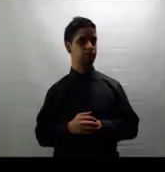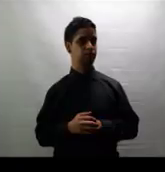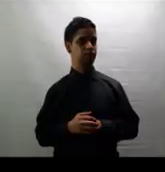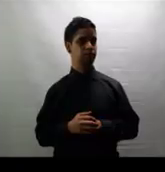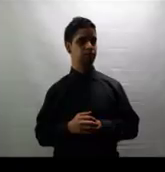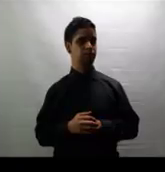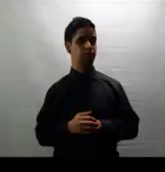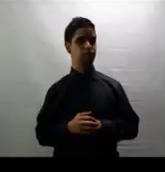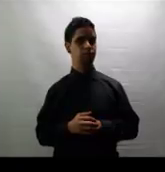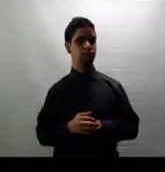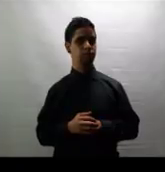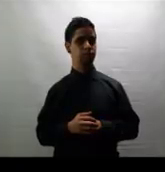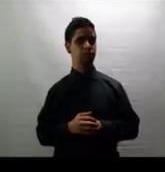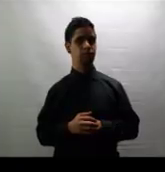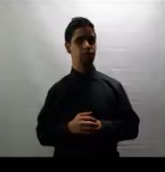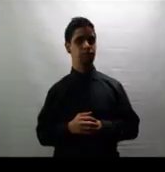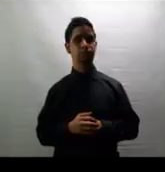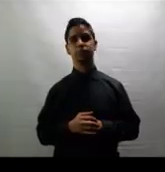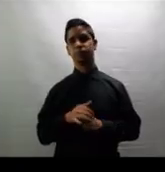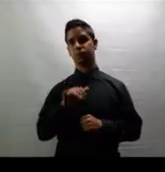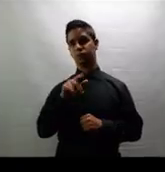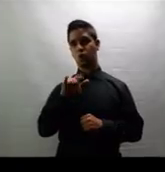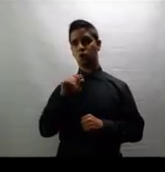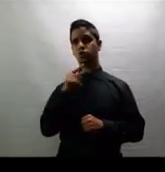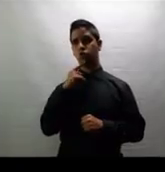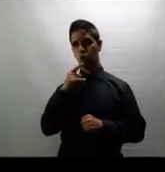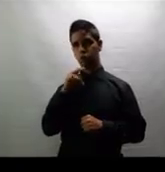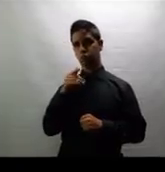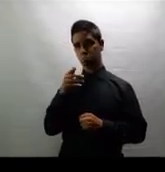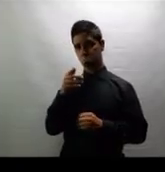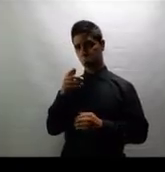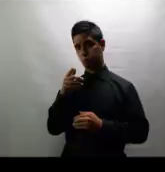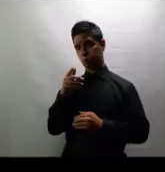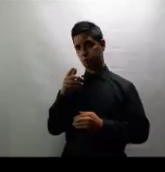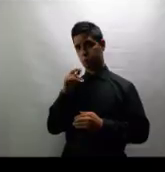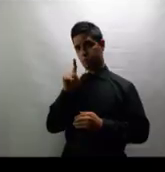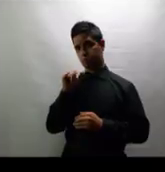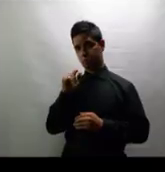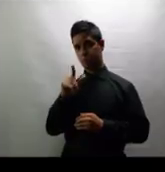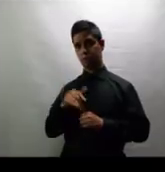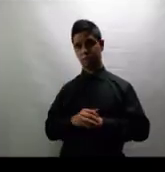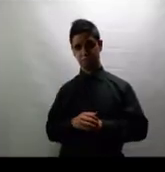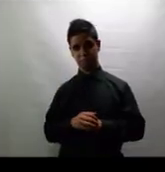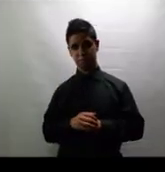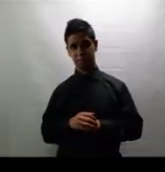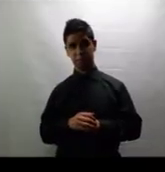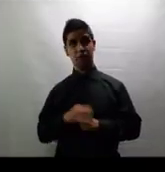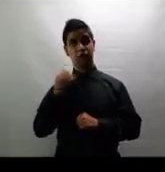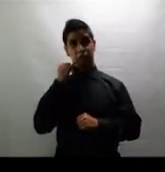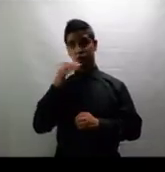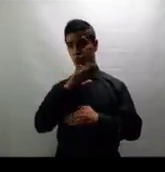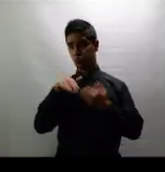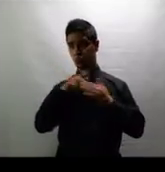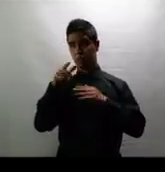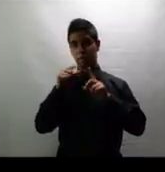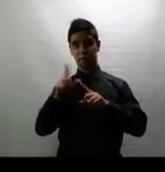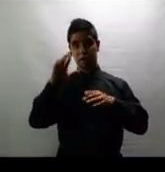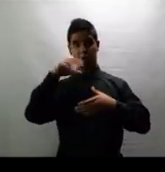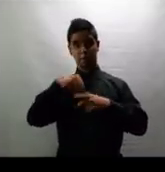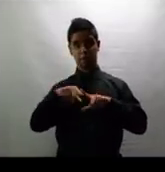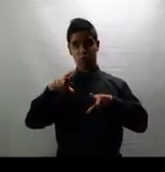chaplin / efe como yo lo hago ya que si esto está en tu vocabulario